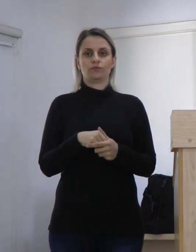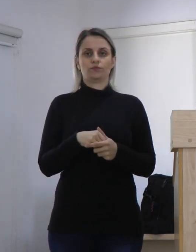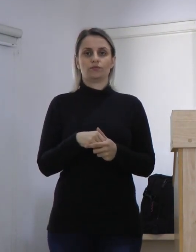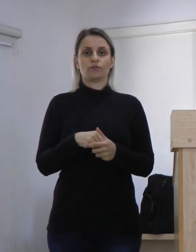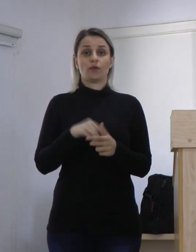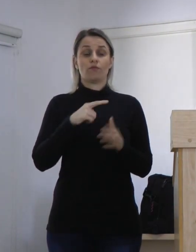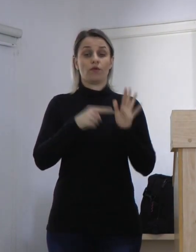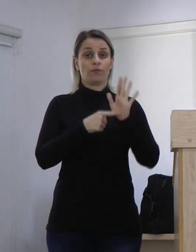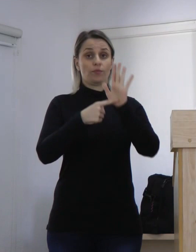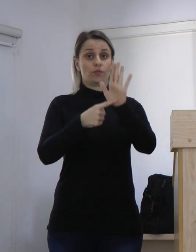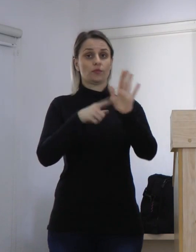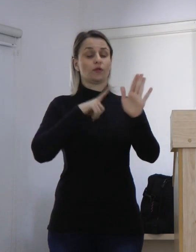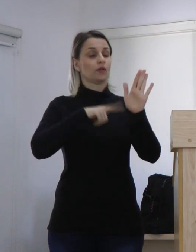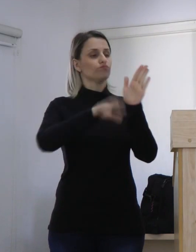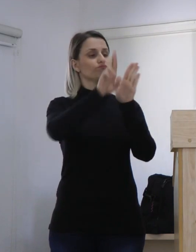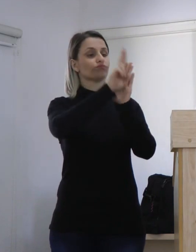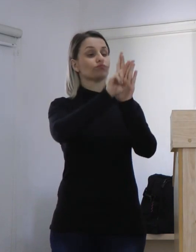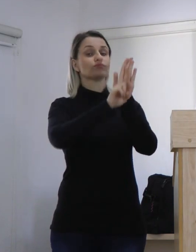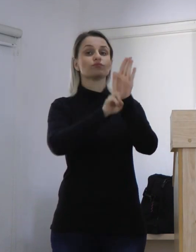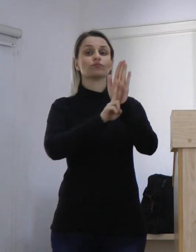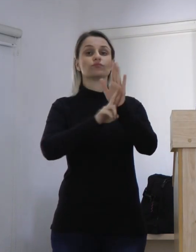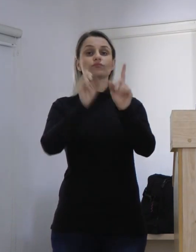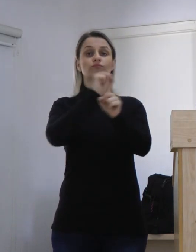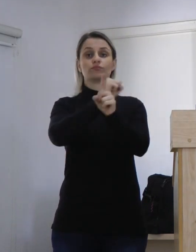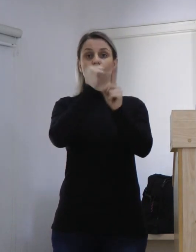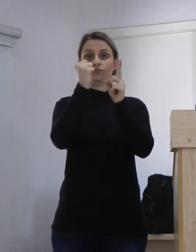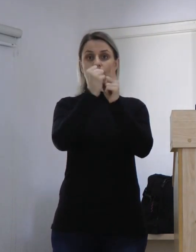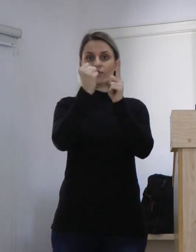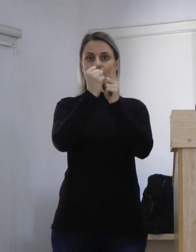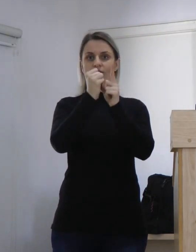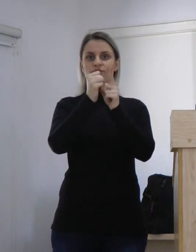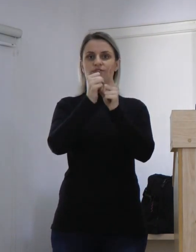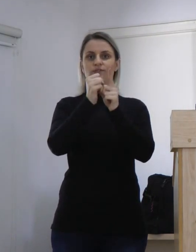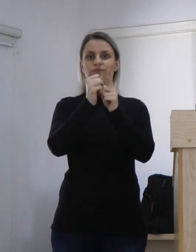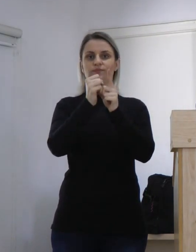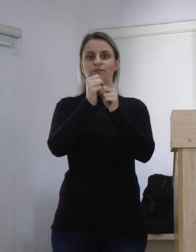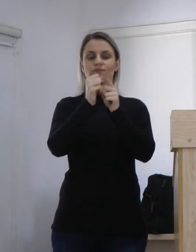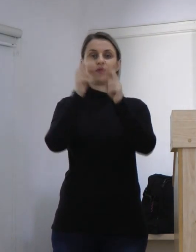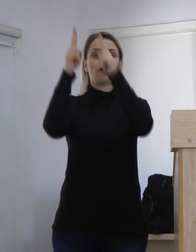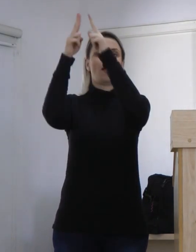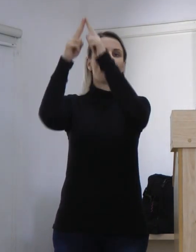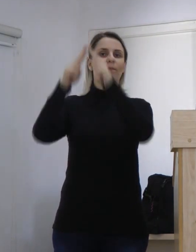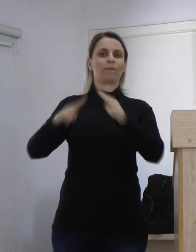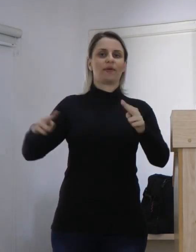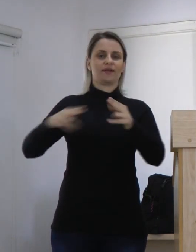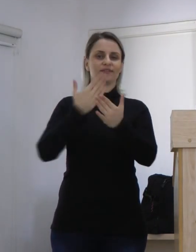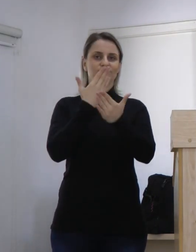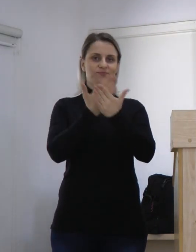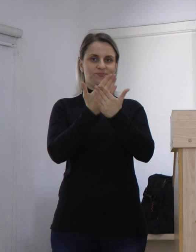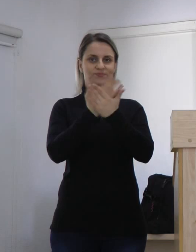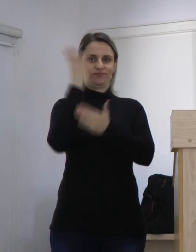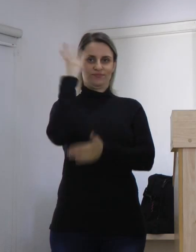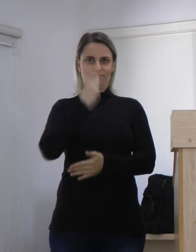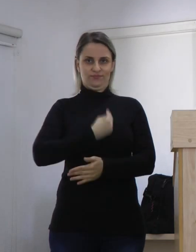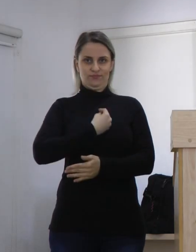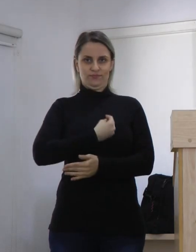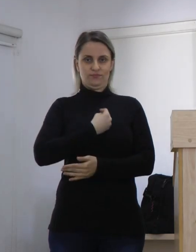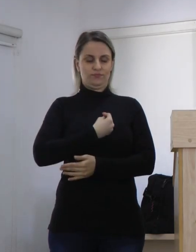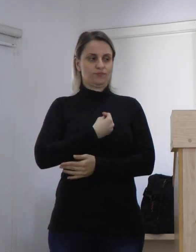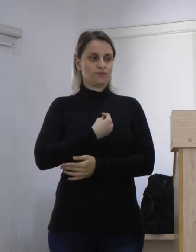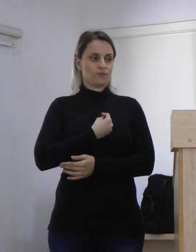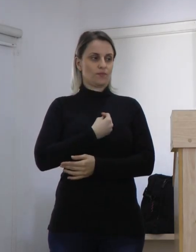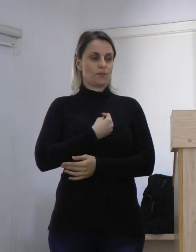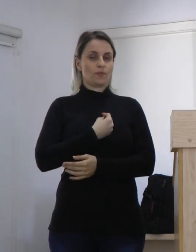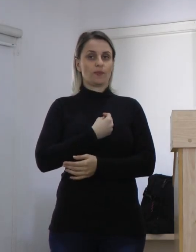no regulamento da Sociedade Parisiense de Estudos Espíritas uma recomendação para